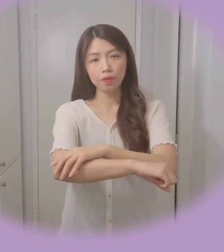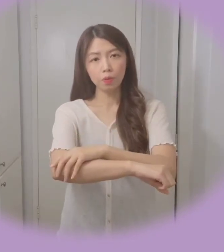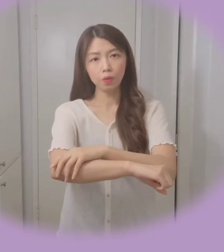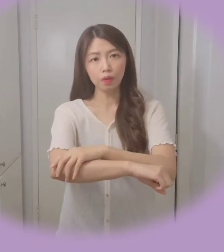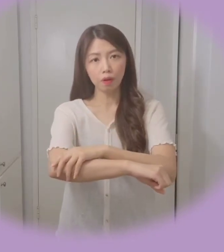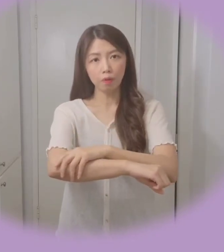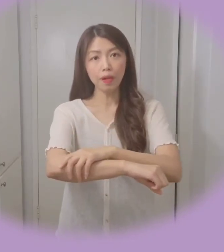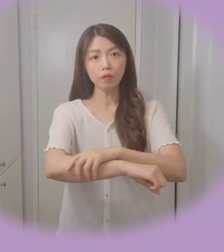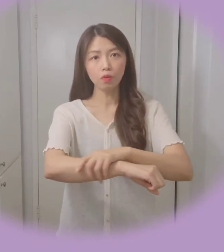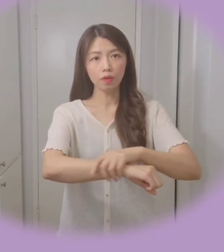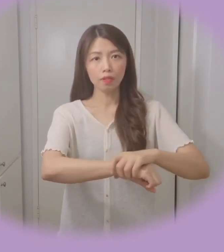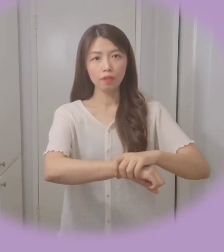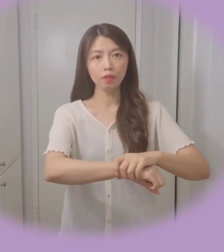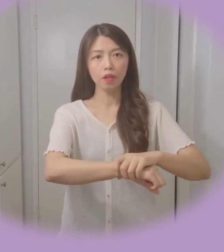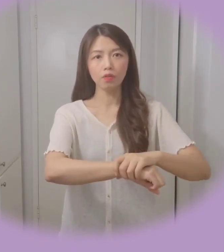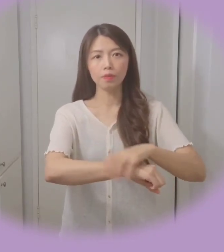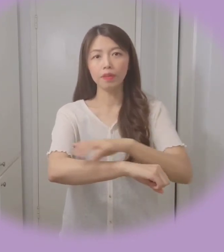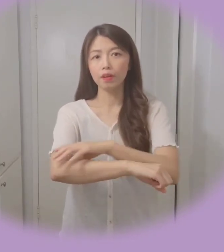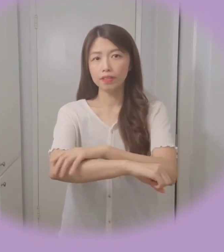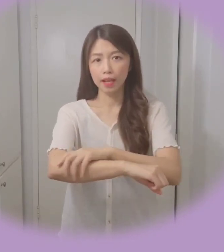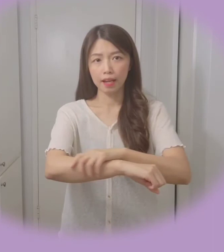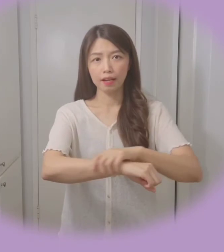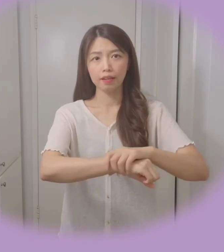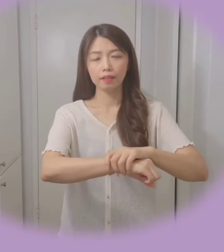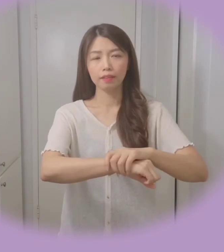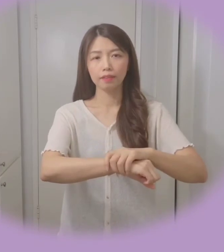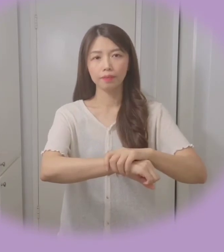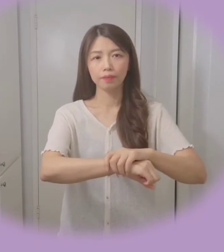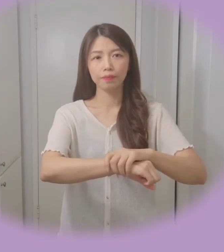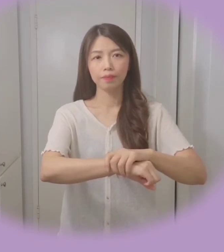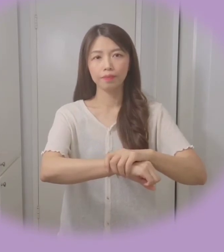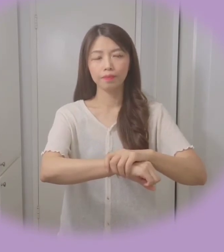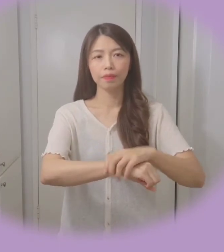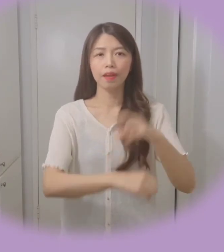오른손으로 왼손 팔뚝을 이렇게 쓸어 내려주시면 돼요. 잘.